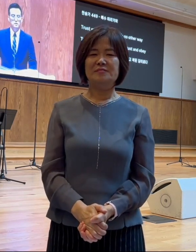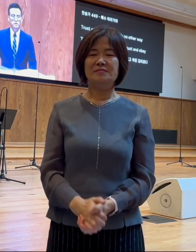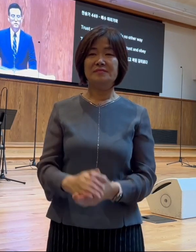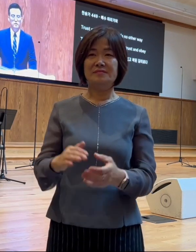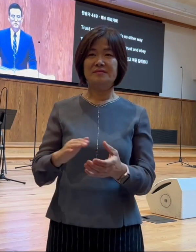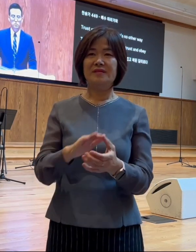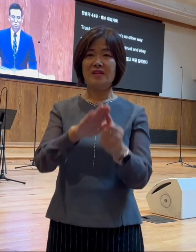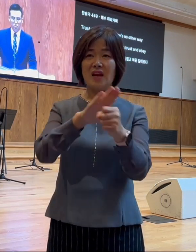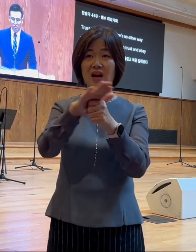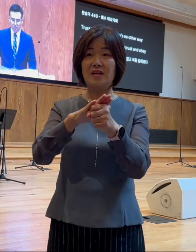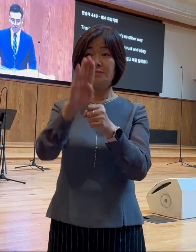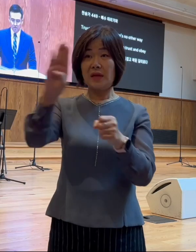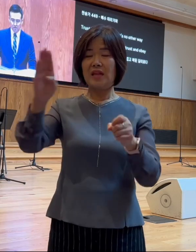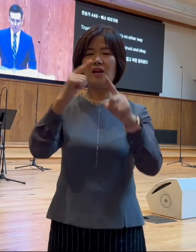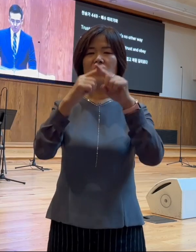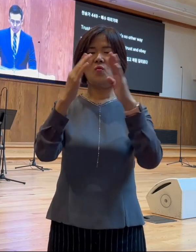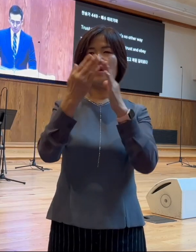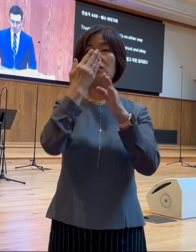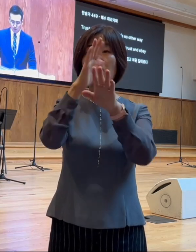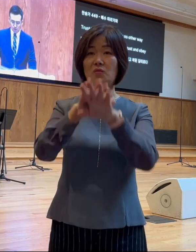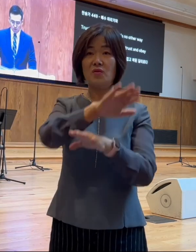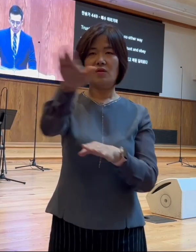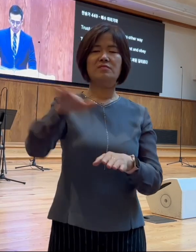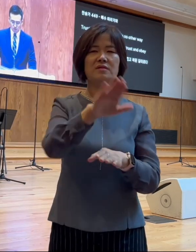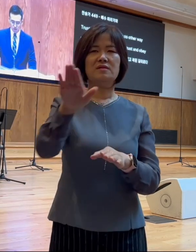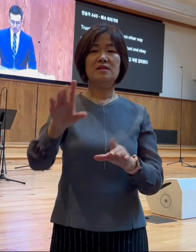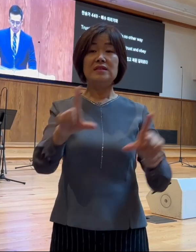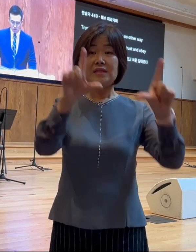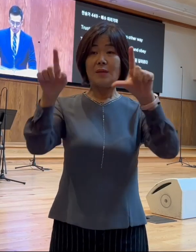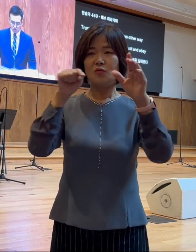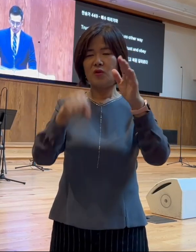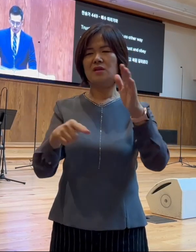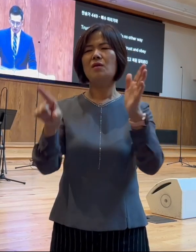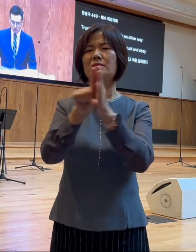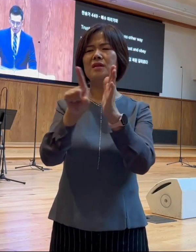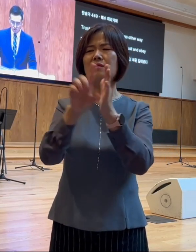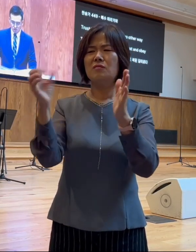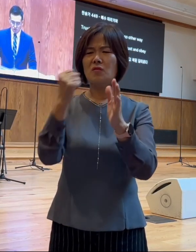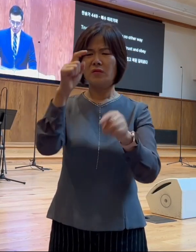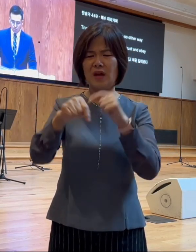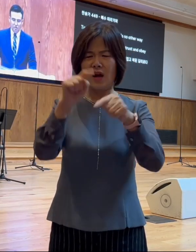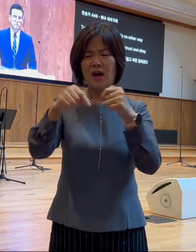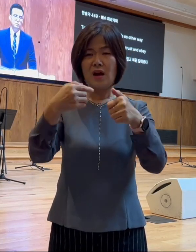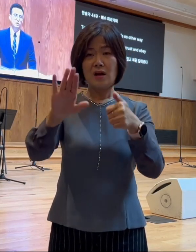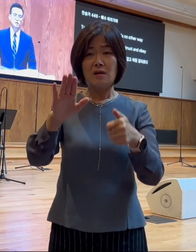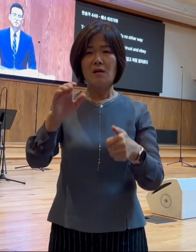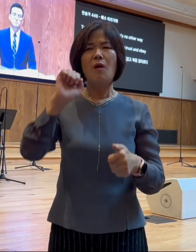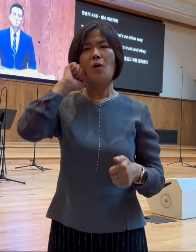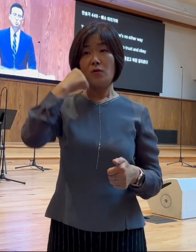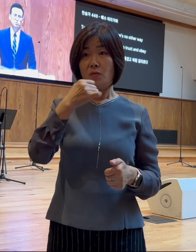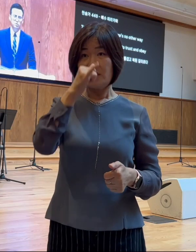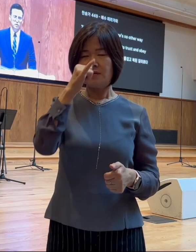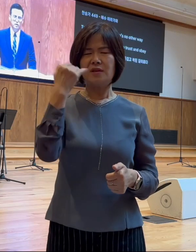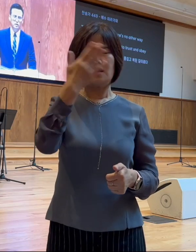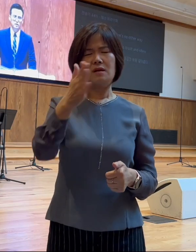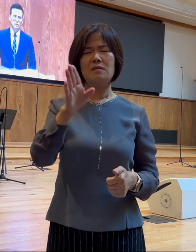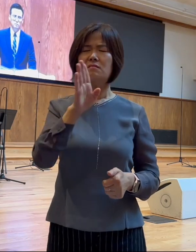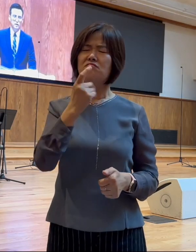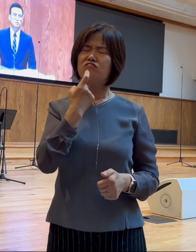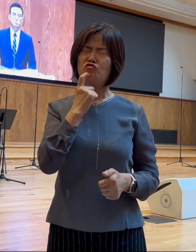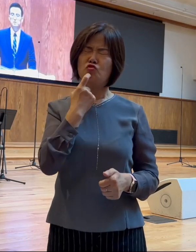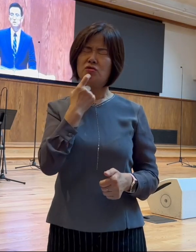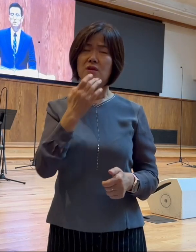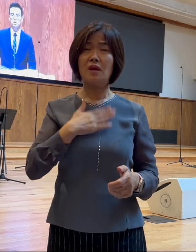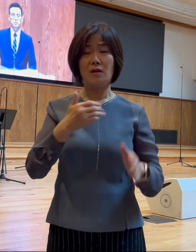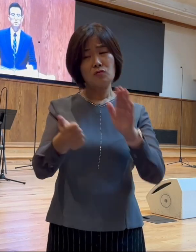사랑하는 베델의 성도 여러분, 여러분 삶 속에서 믿음으로 나아가야 하는 어떤 어려움이 있습니까? 도저히 내가 바랄